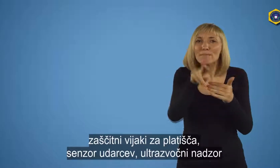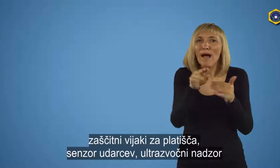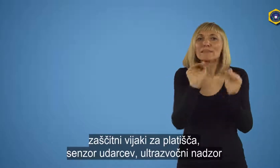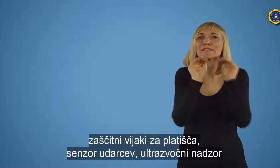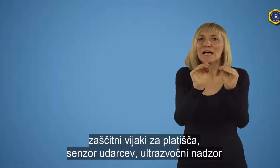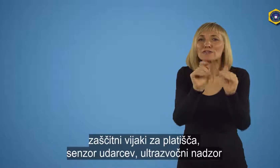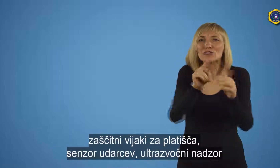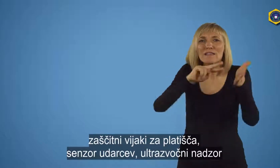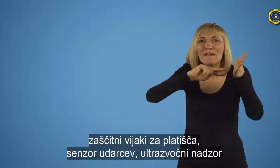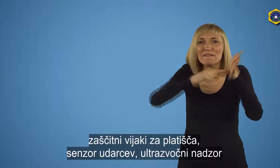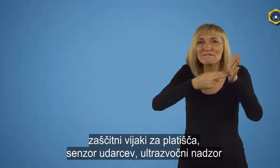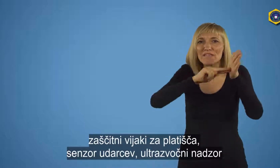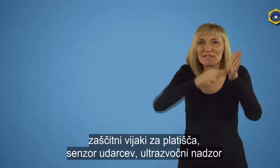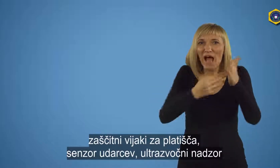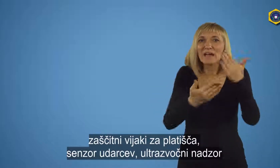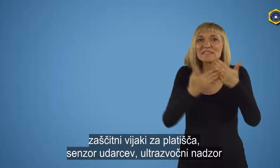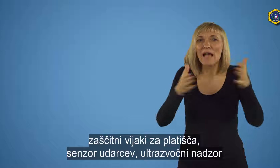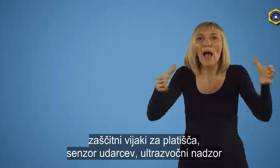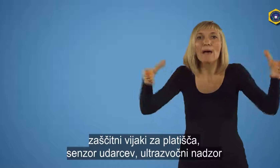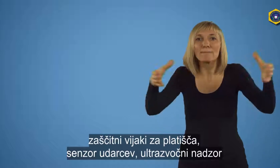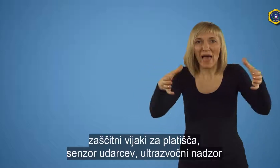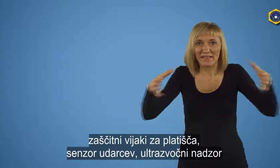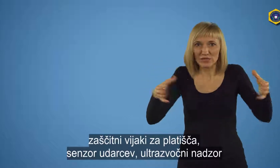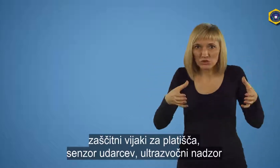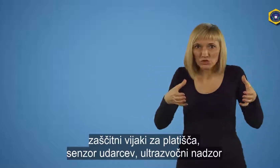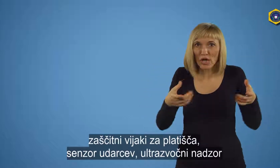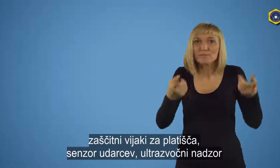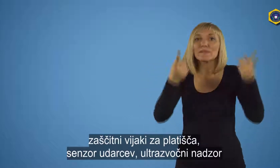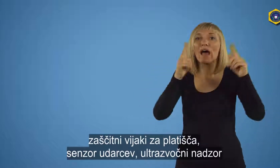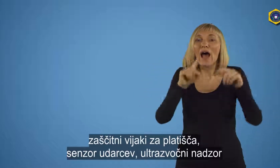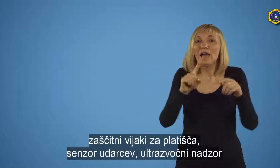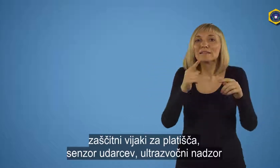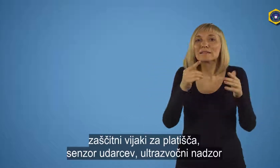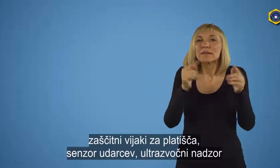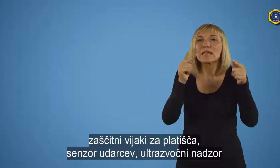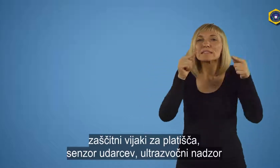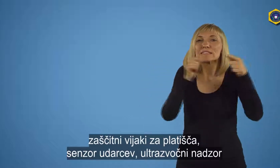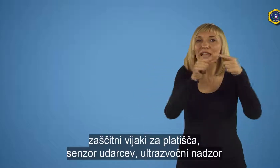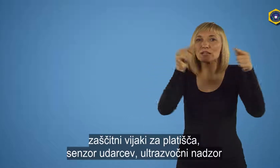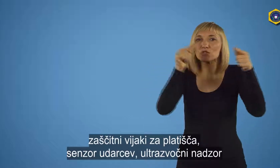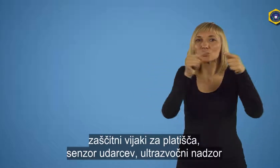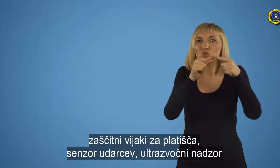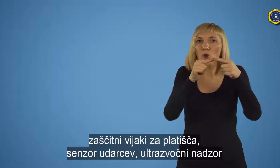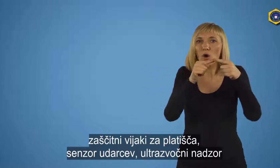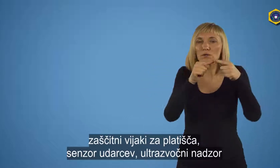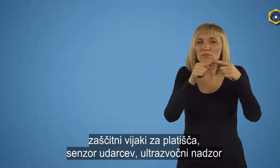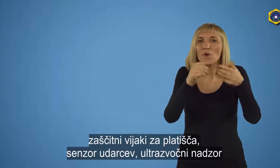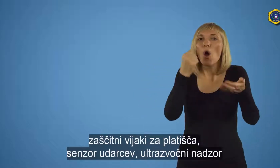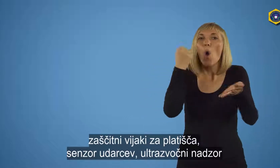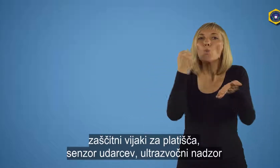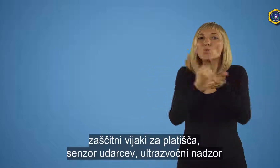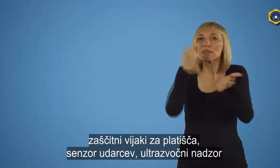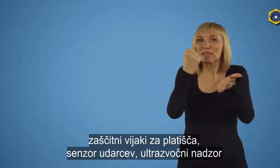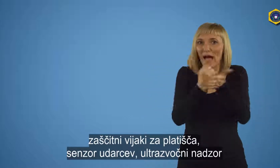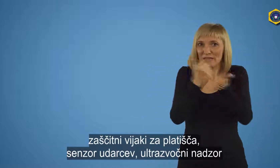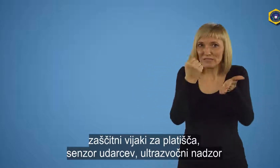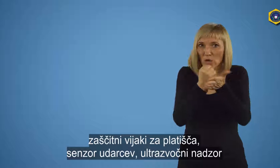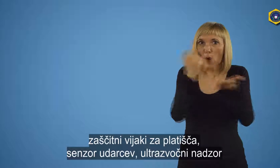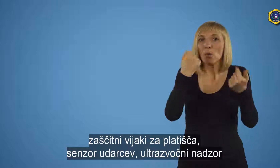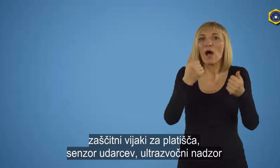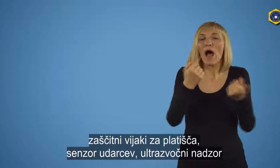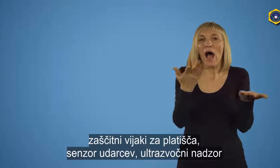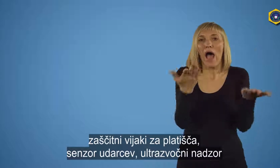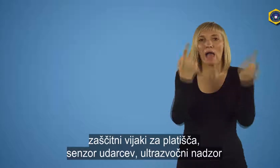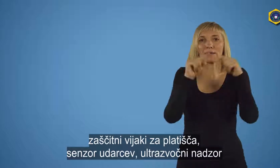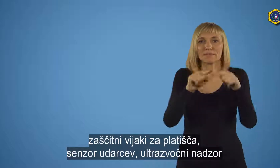zaščitni vijaki za platišča, senzor udarcev, ultrazvočni nadzor notranjosti vozila in vsi že prej našteti